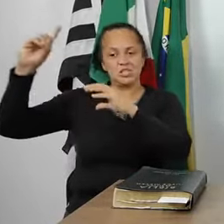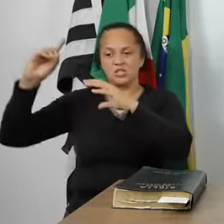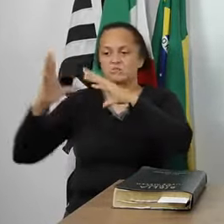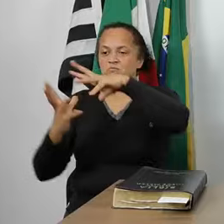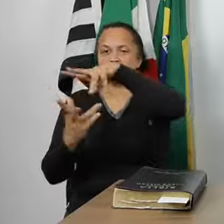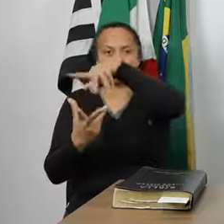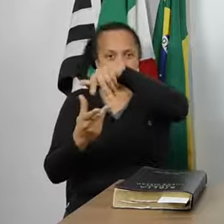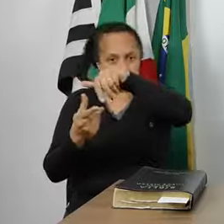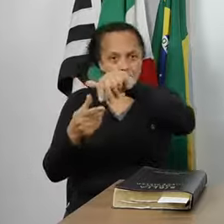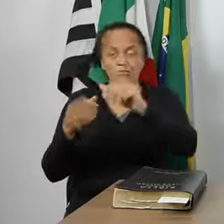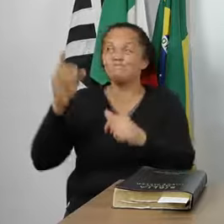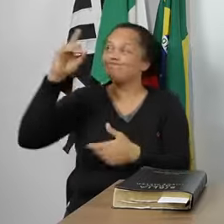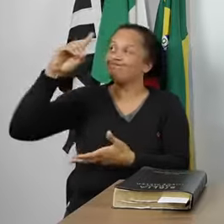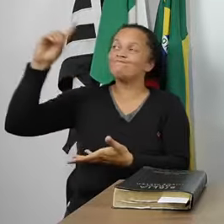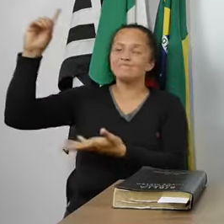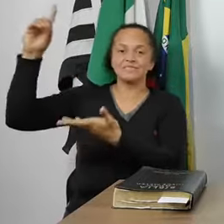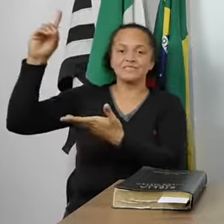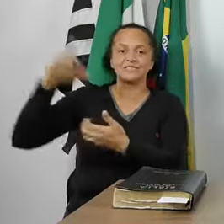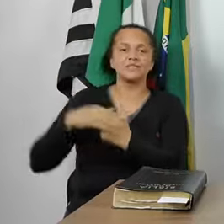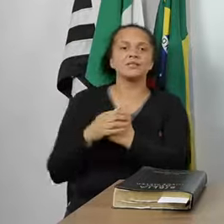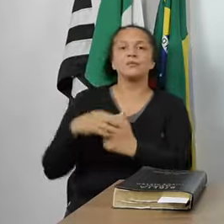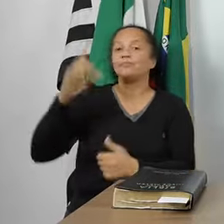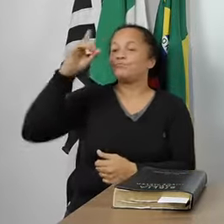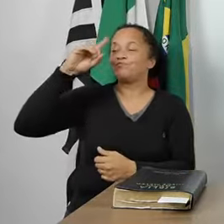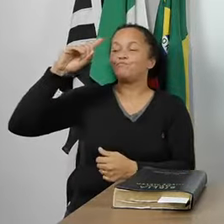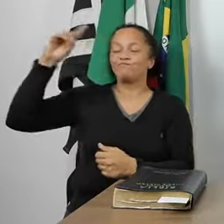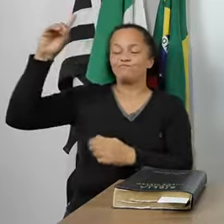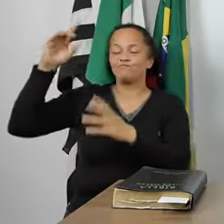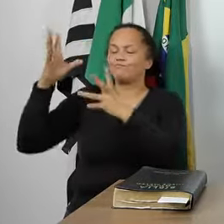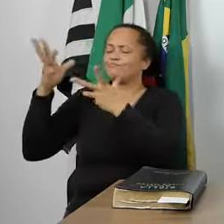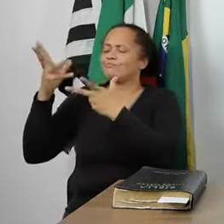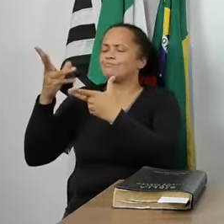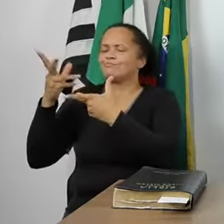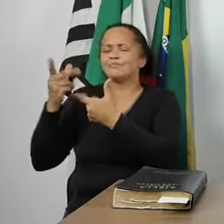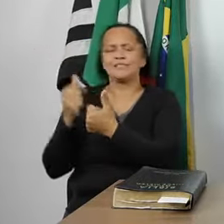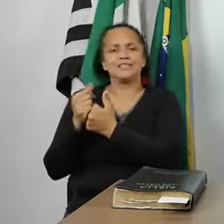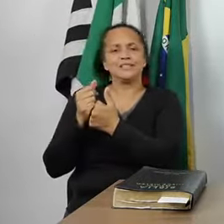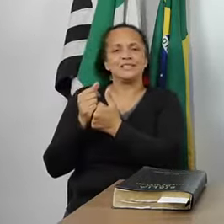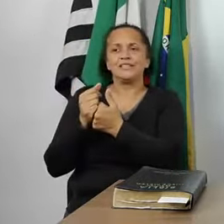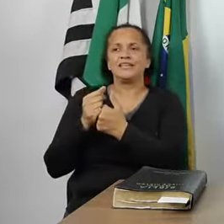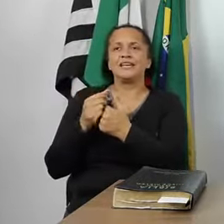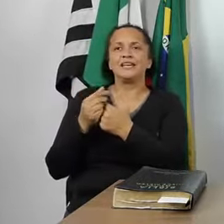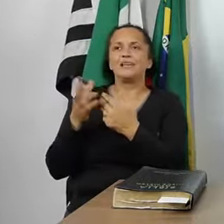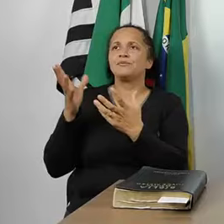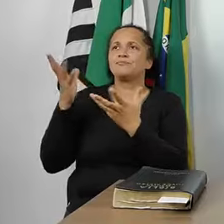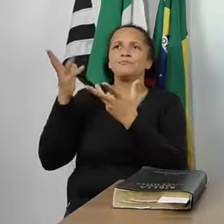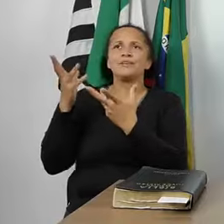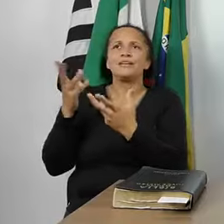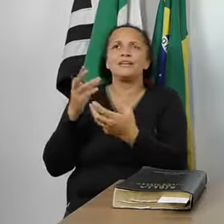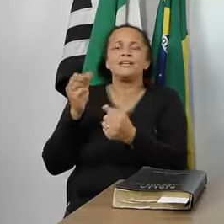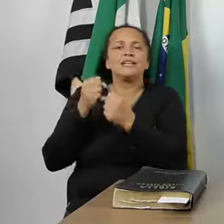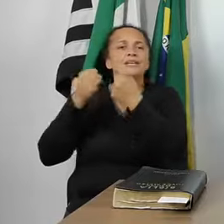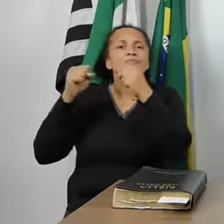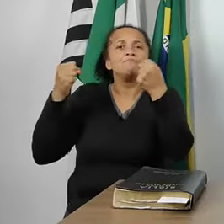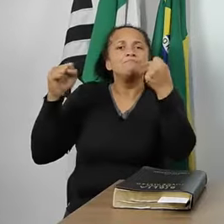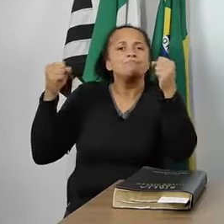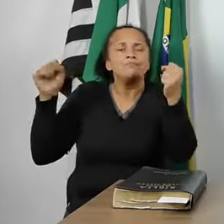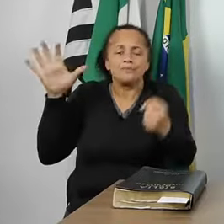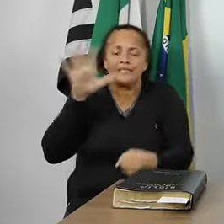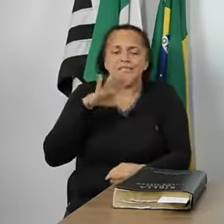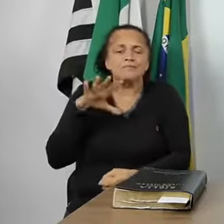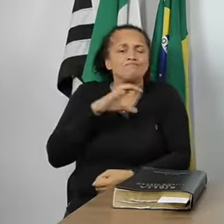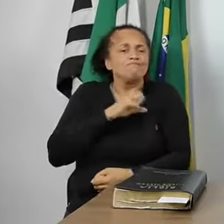seja esse ser tão magnífico, tão inexplicável, tão